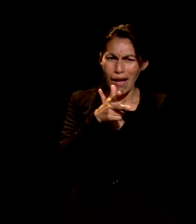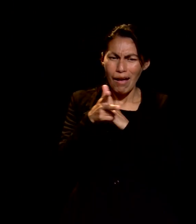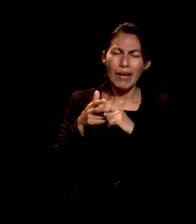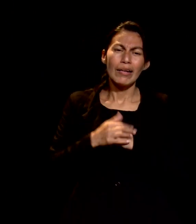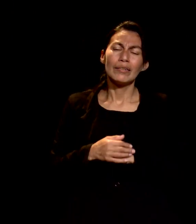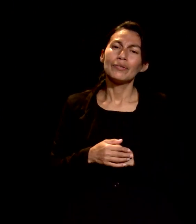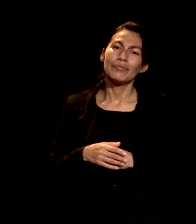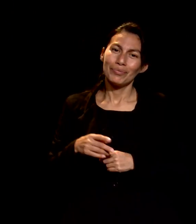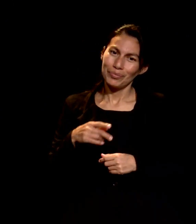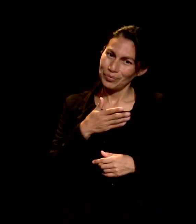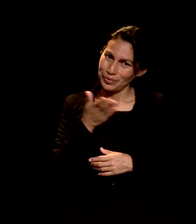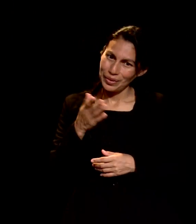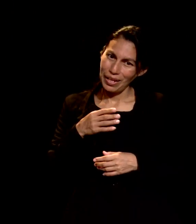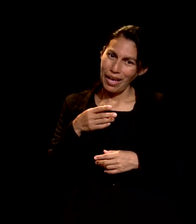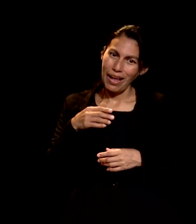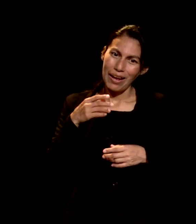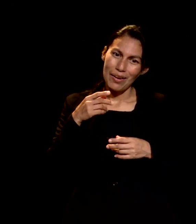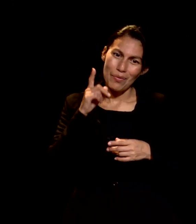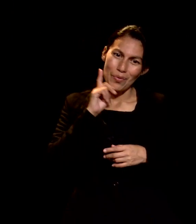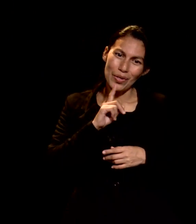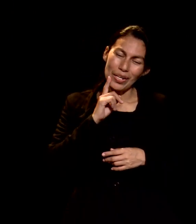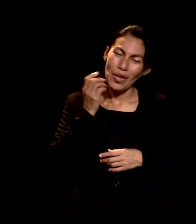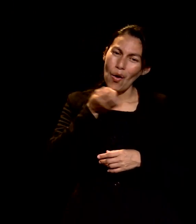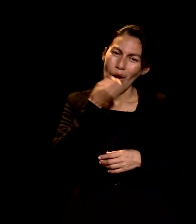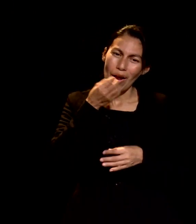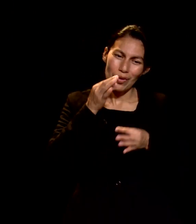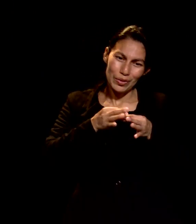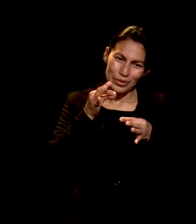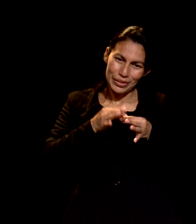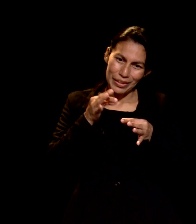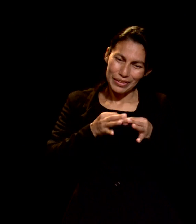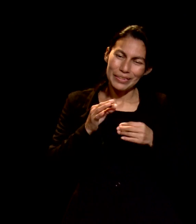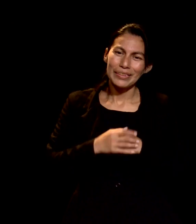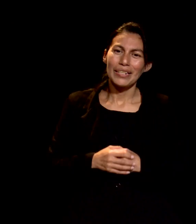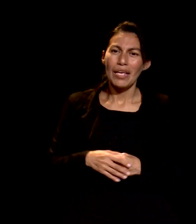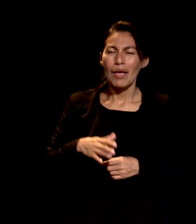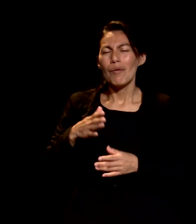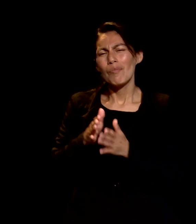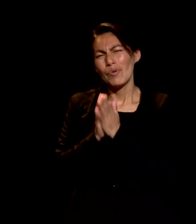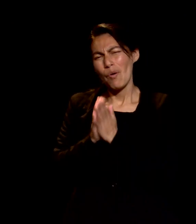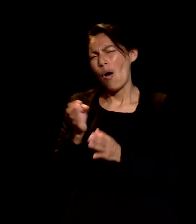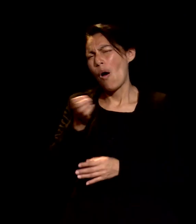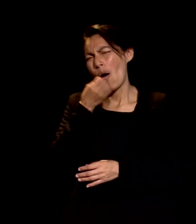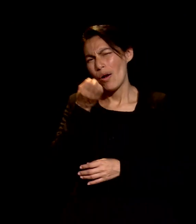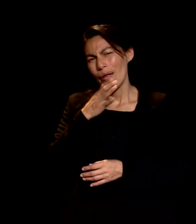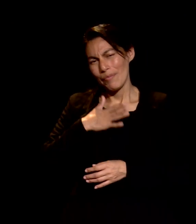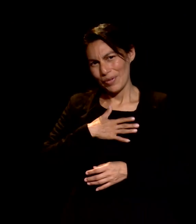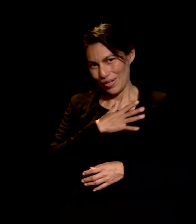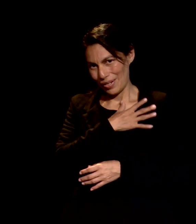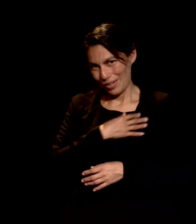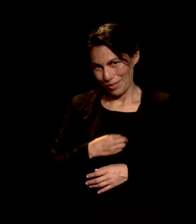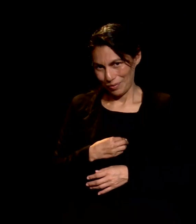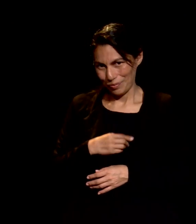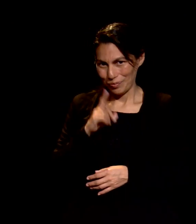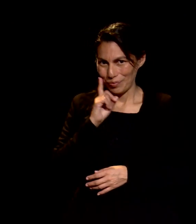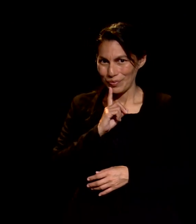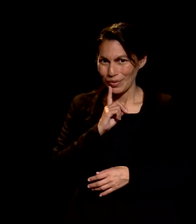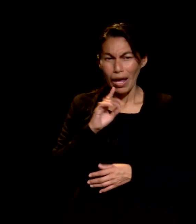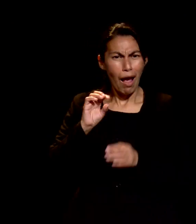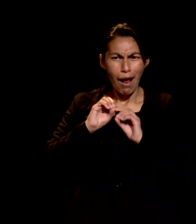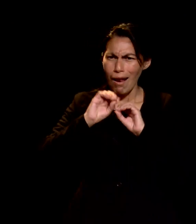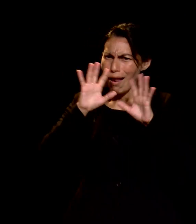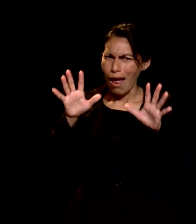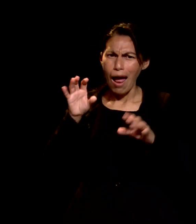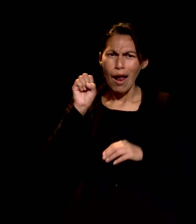hija Natalie Gracias Sonia Carmen Sonia Gracias por esto Y vamos a